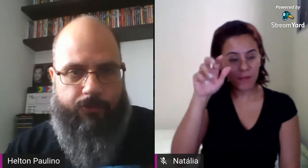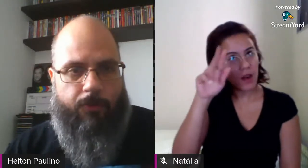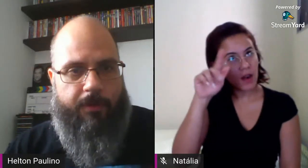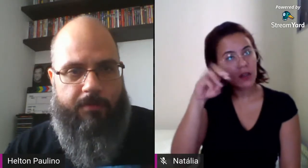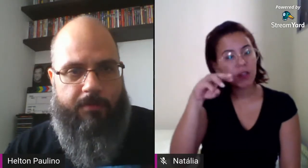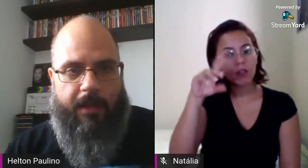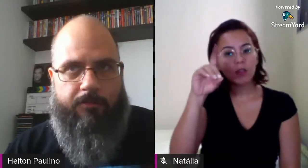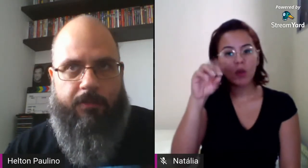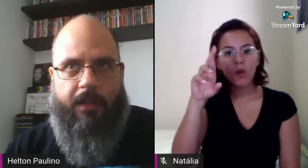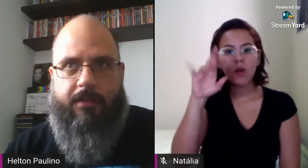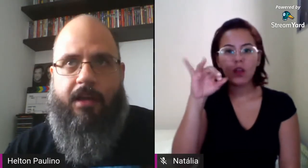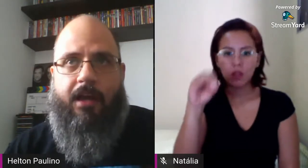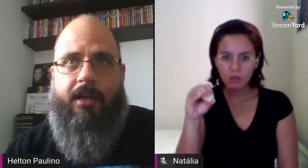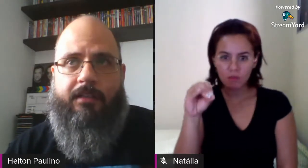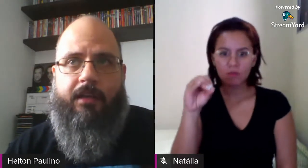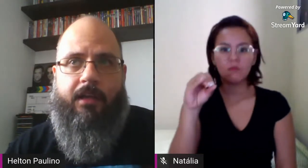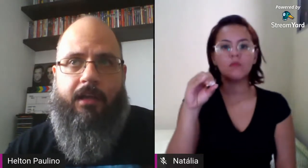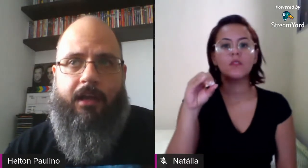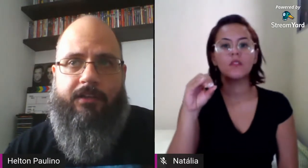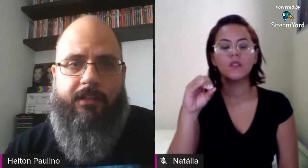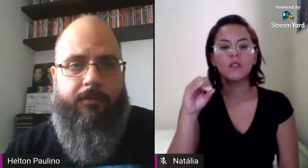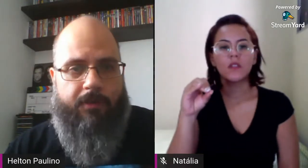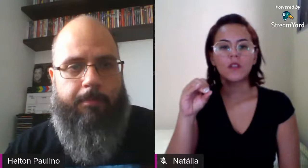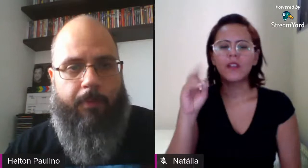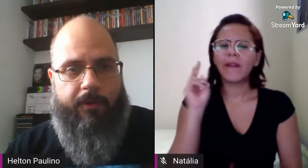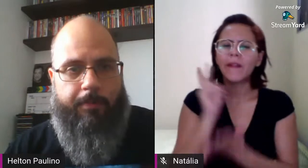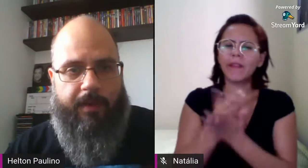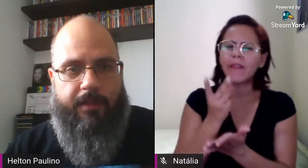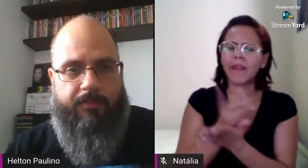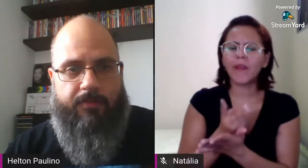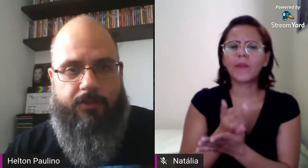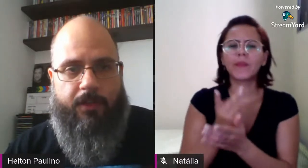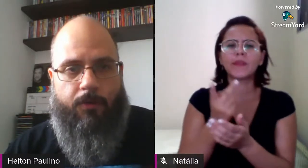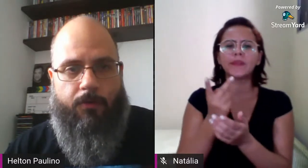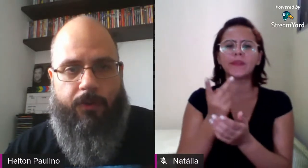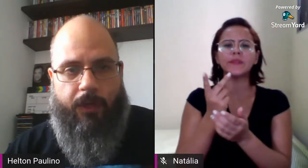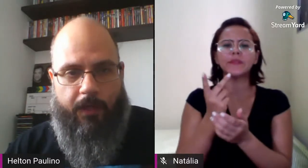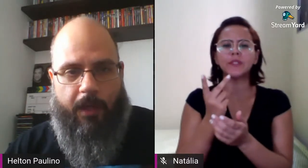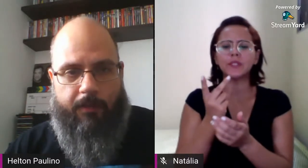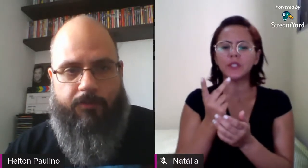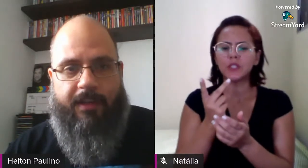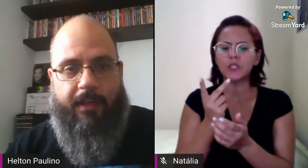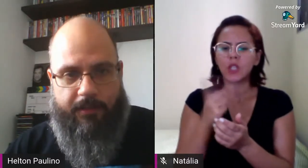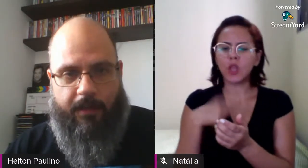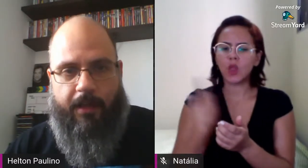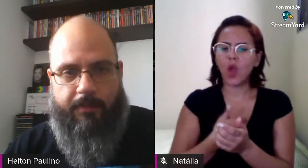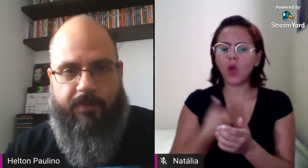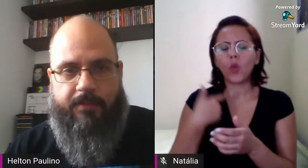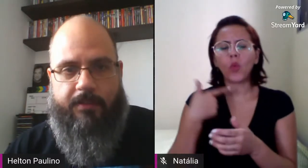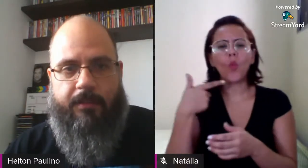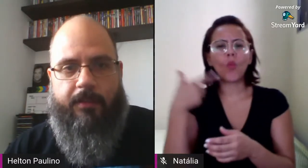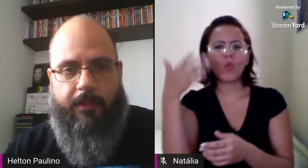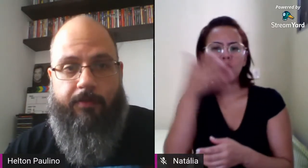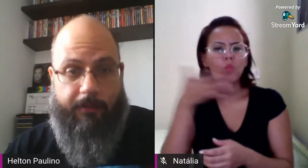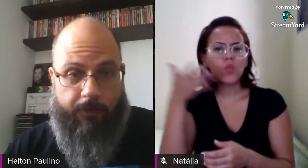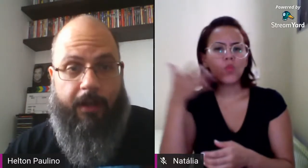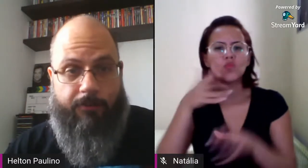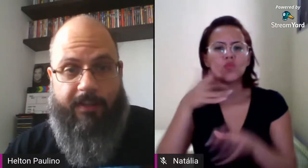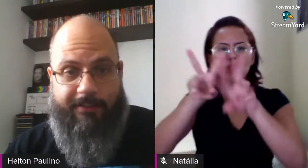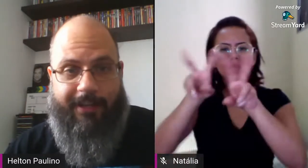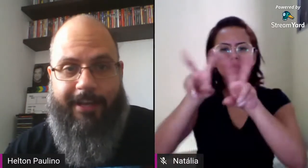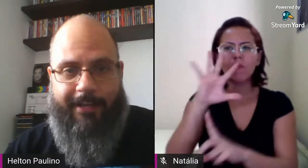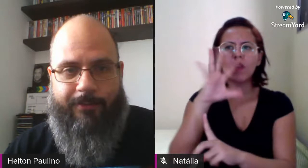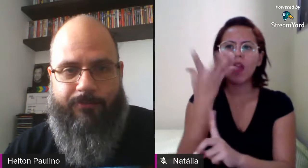de questões relacionadas à arte, a gente nunca pode perder de vista o que a sociedade está querendo fazer, né, o que